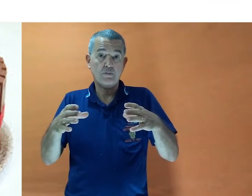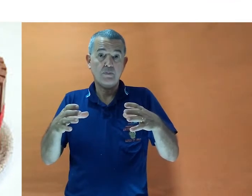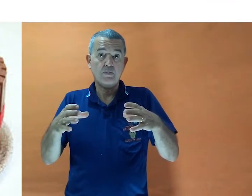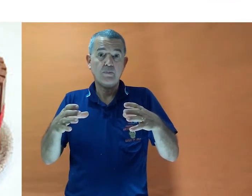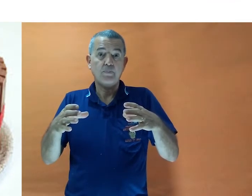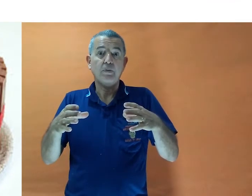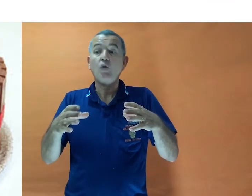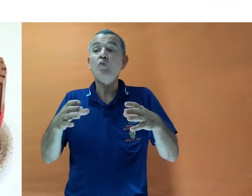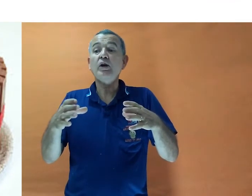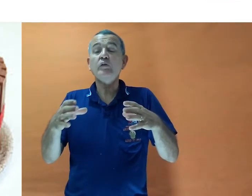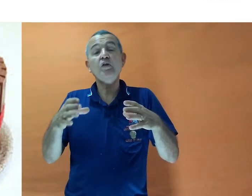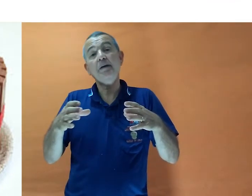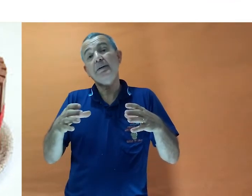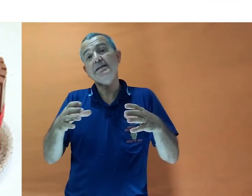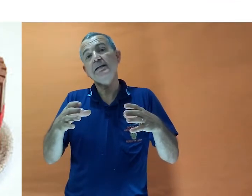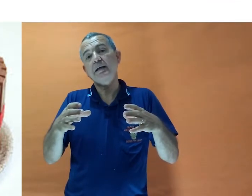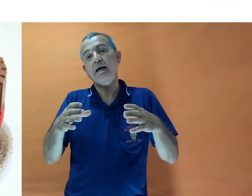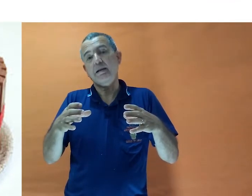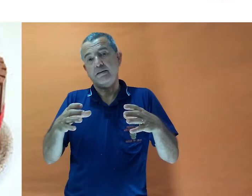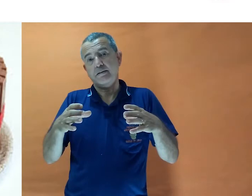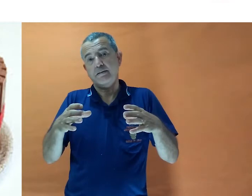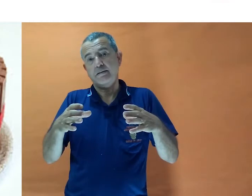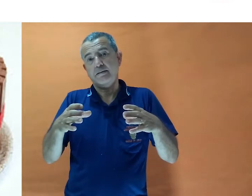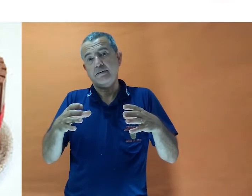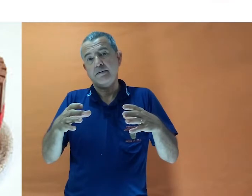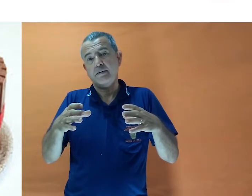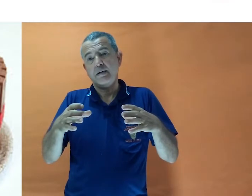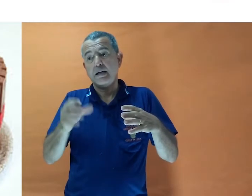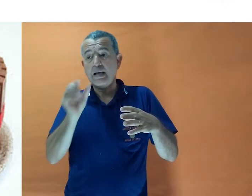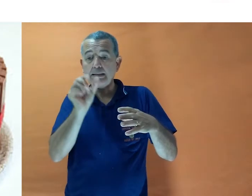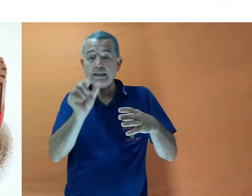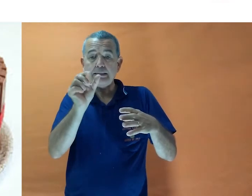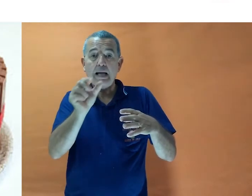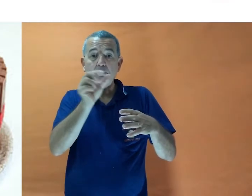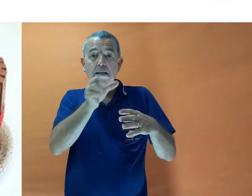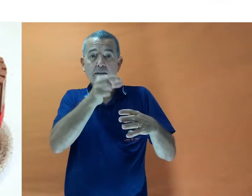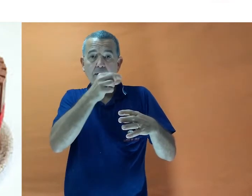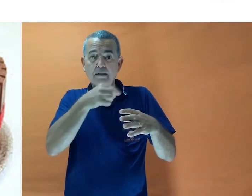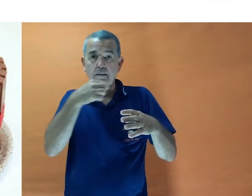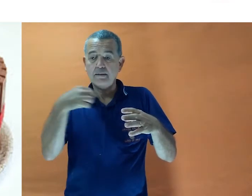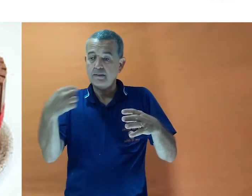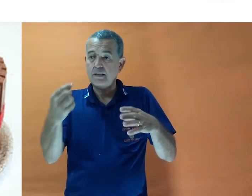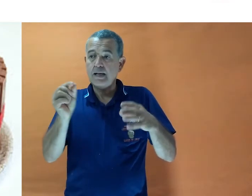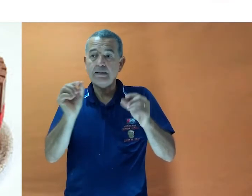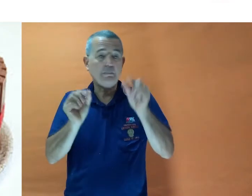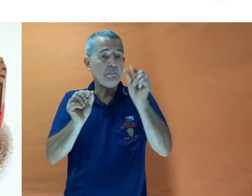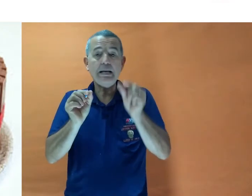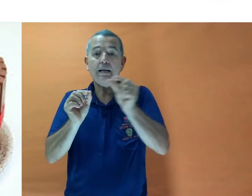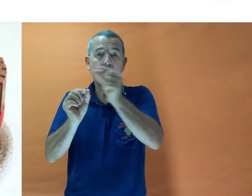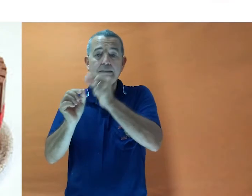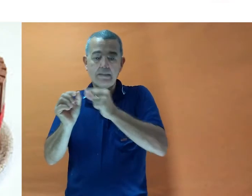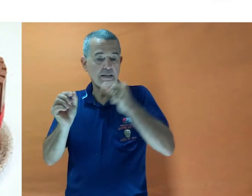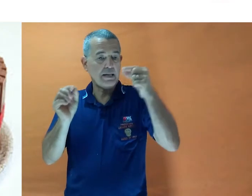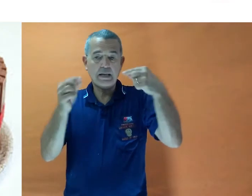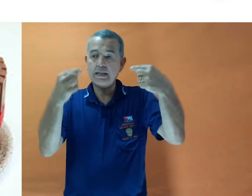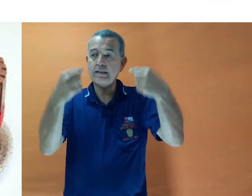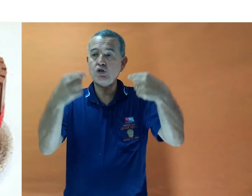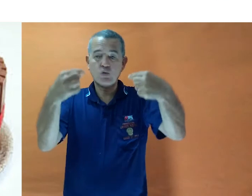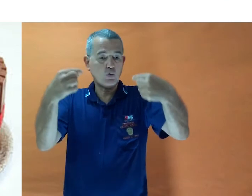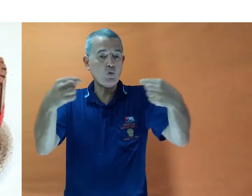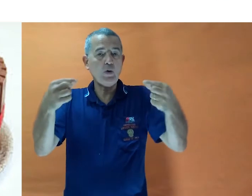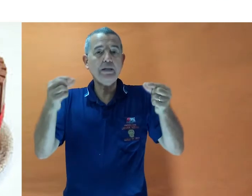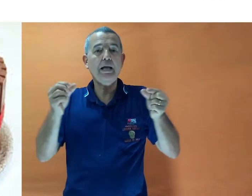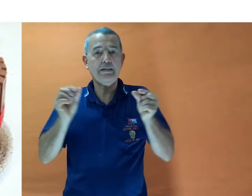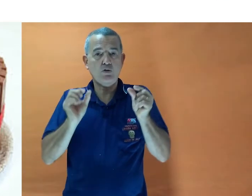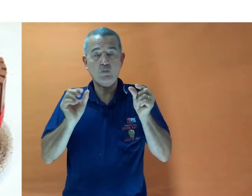redondo. Como é que eu vou representar cada tablet, cada palhetazinha,